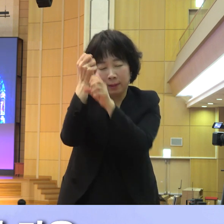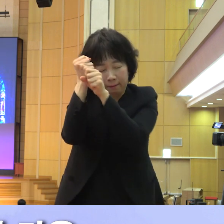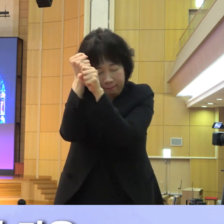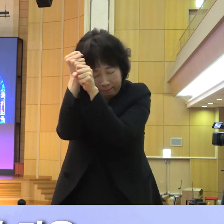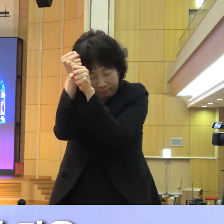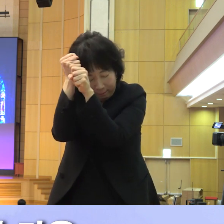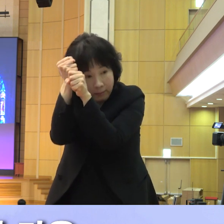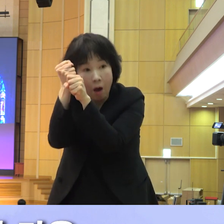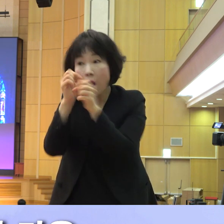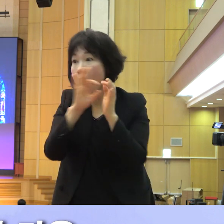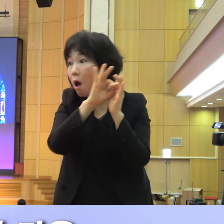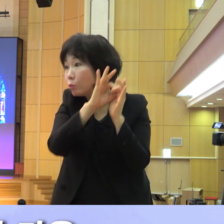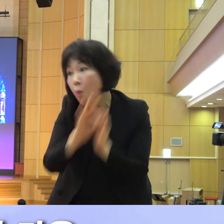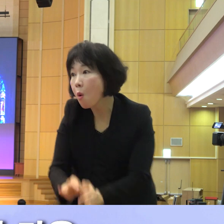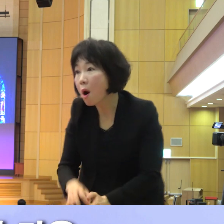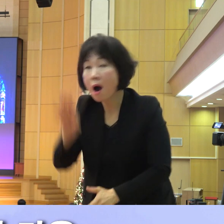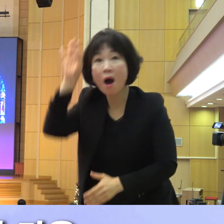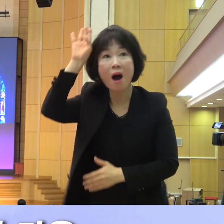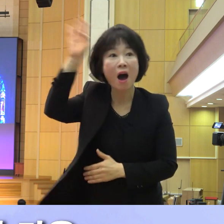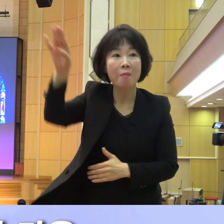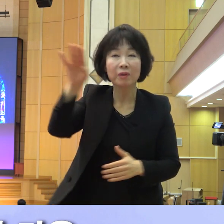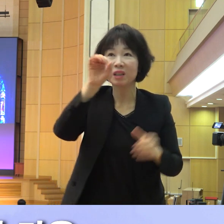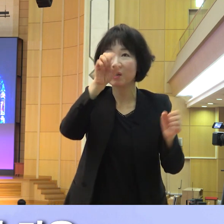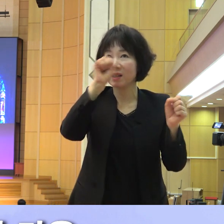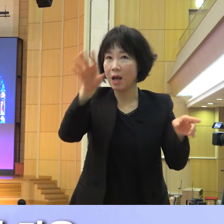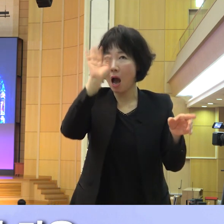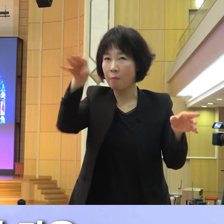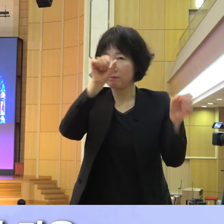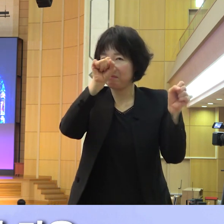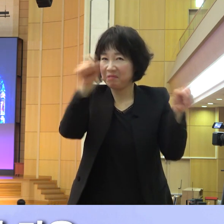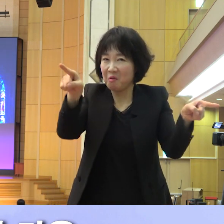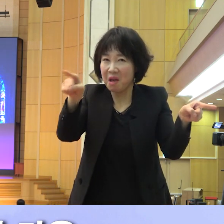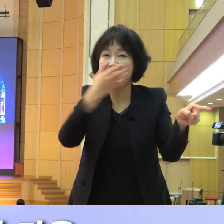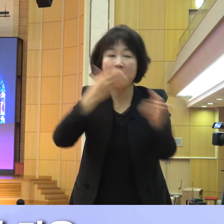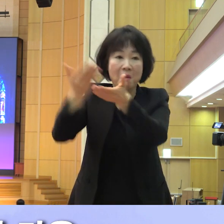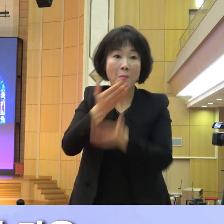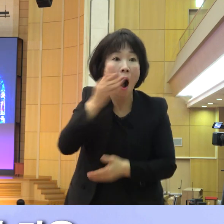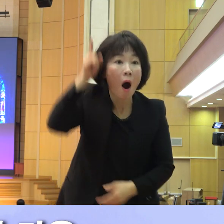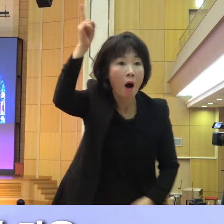때가 되면, 기회가 되면 반드시 하나님이 축복할 거예요.